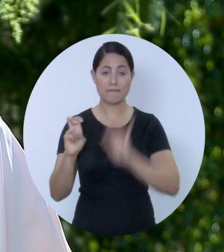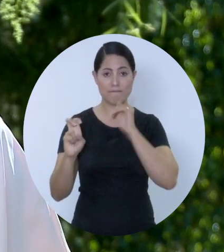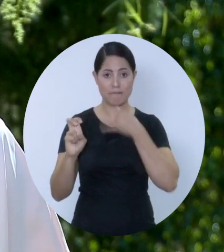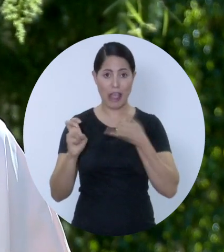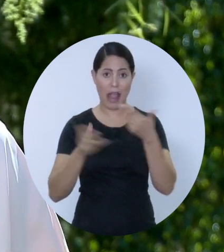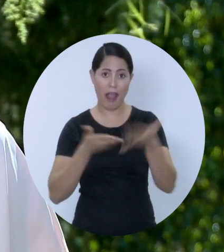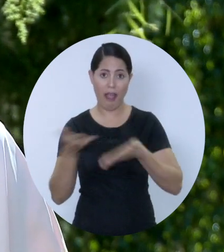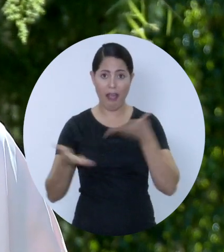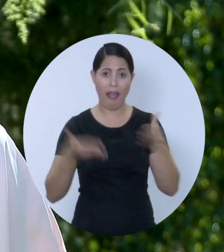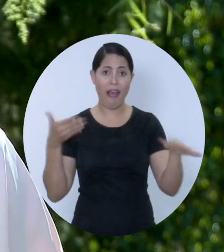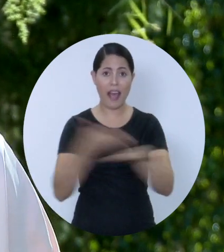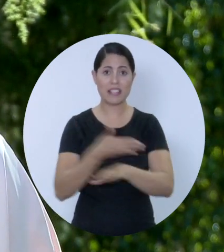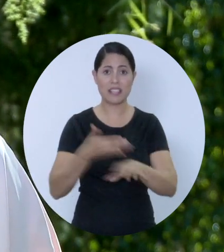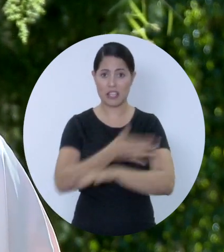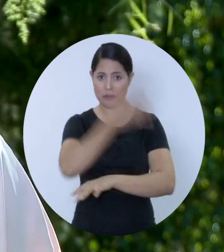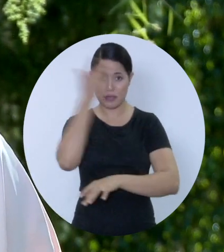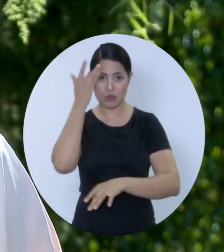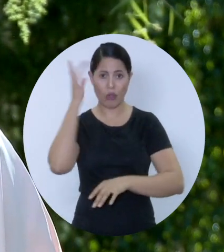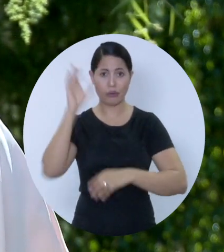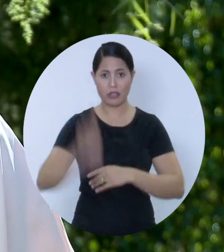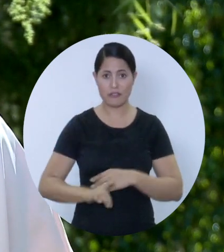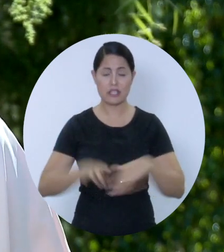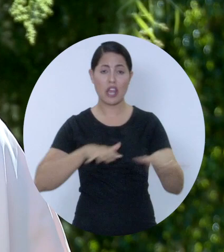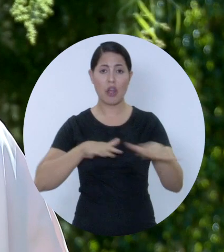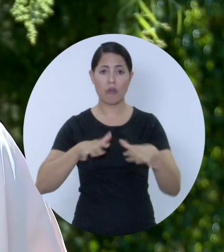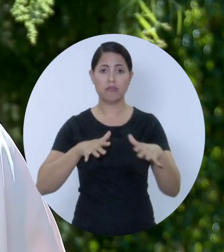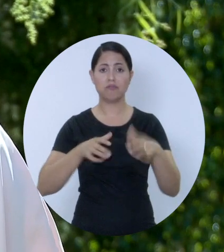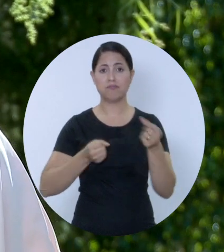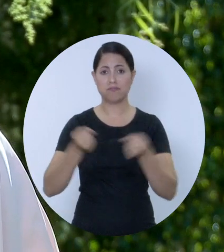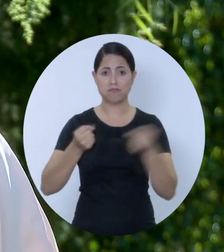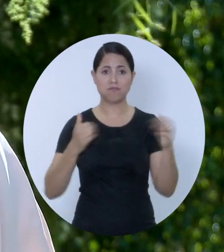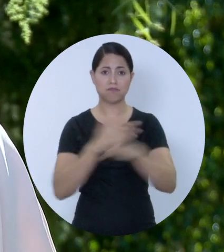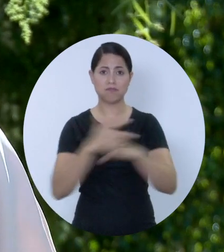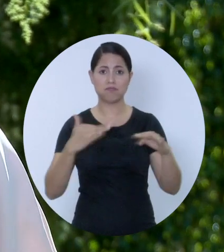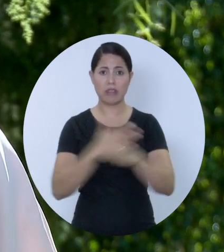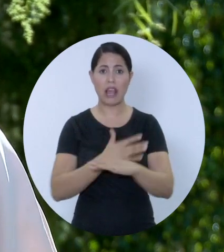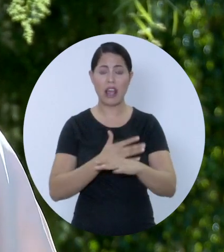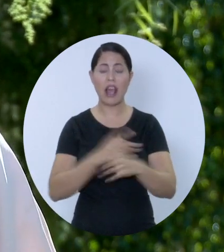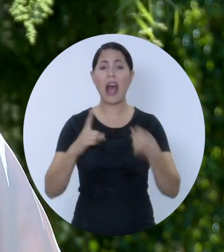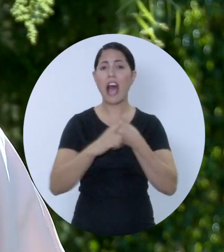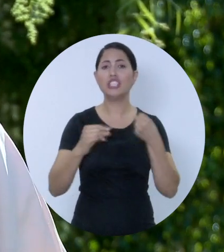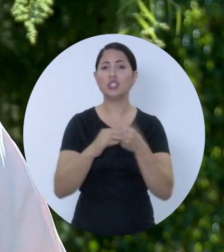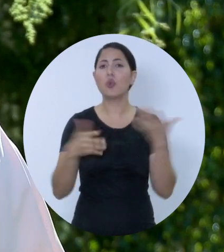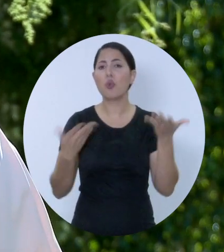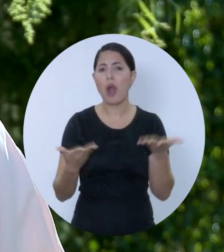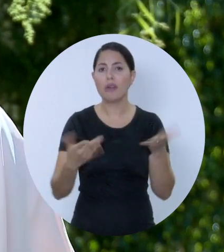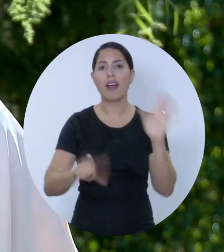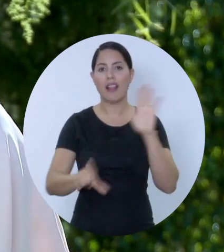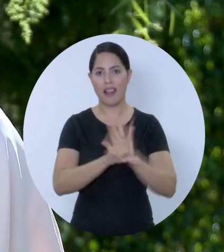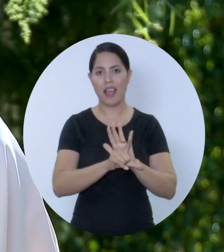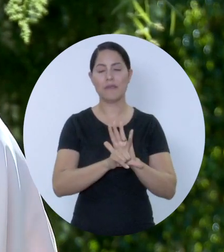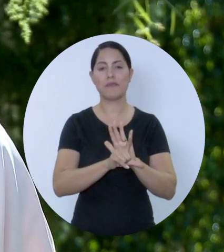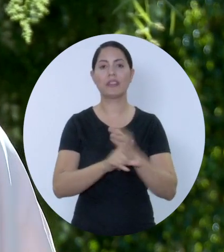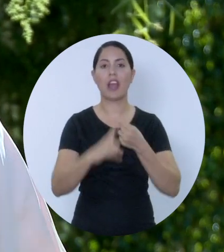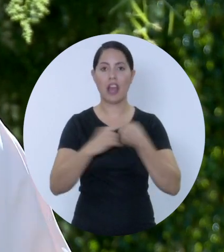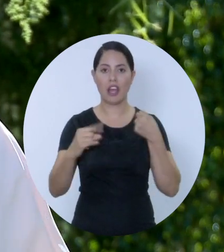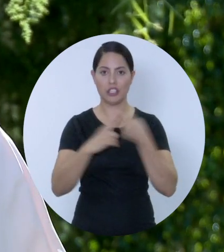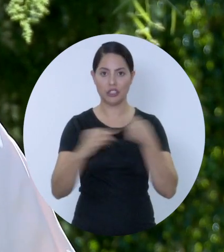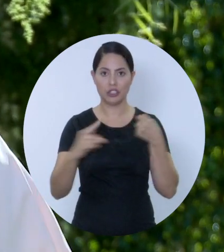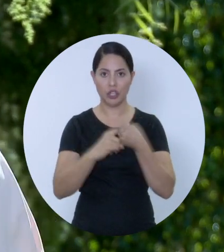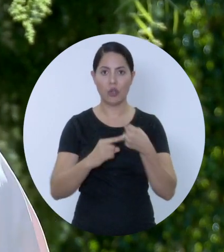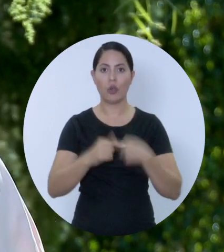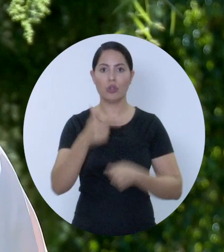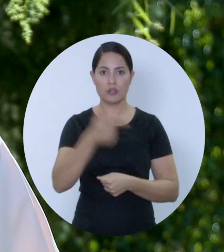adaptação de ônibus para o acesso a pessoas com deficiência ou mobilidade reduzida está prevista nos artigos 227